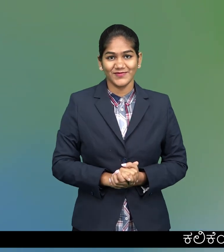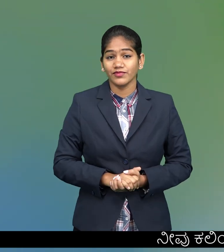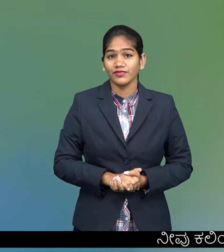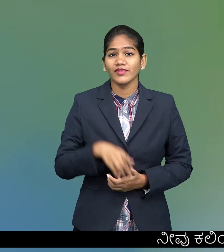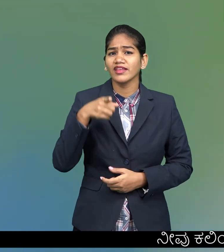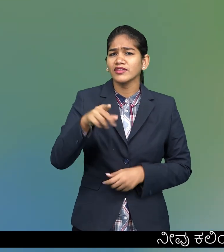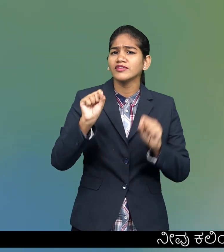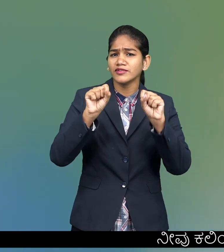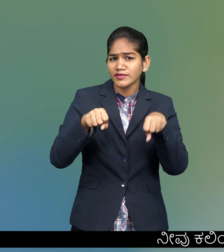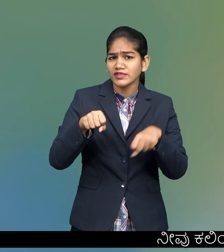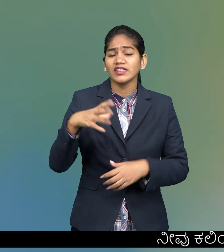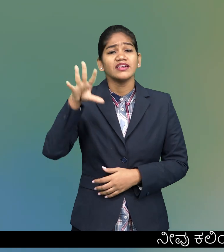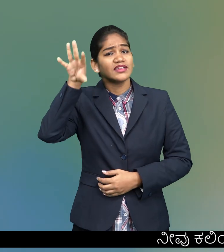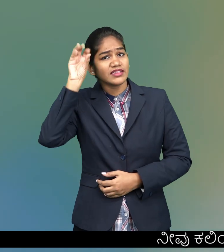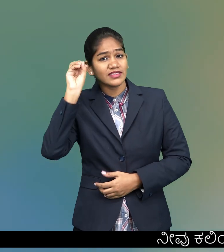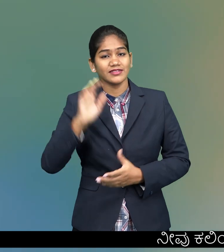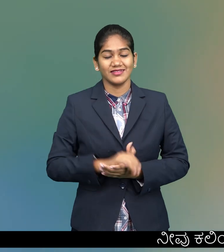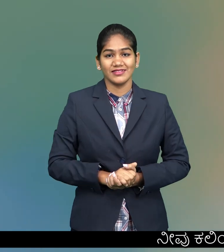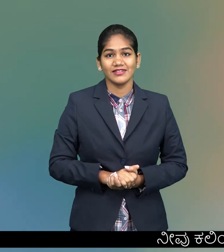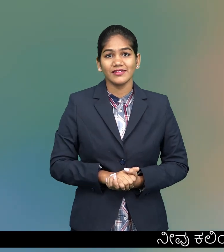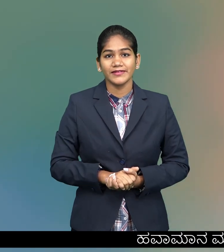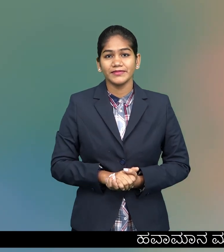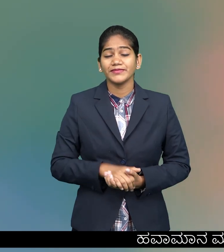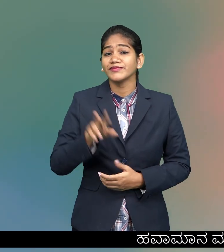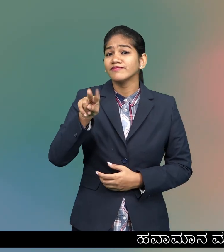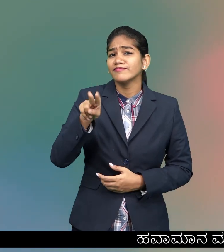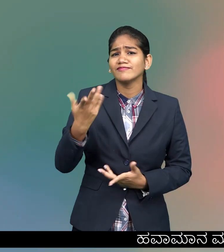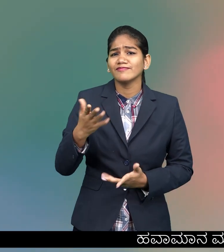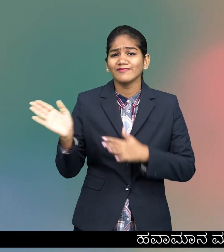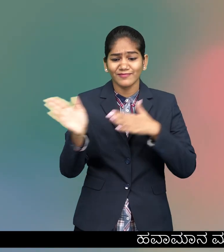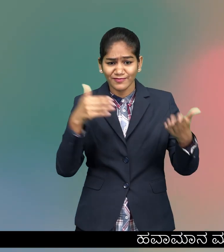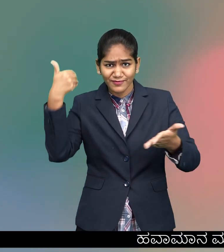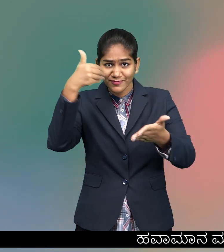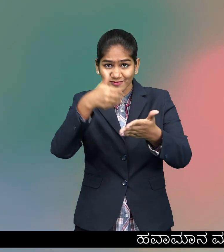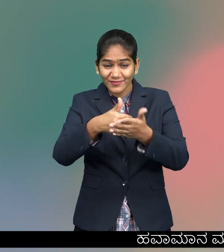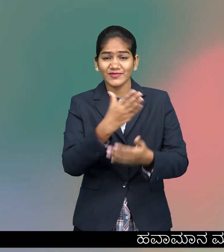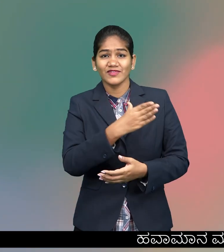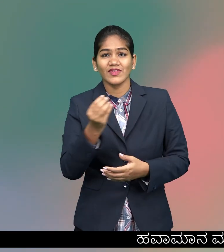ನೀವು ಕಲಿಯಲು ಸಾಧ್ಯವಾಗುತ್ತದೆ. ಹವಾಮಾನ ಮತ್ತು ಹವಾಮಾನದ ಅರ್ಥ.